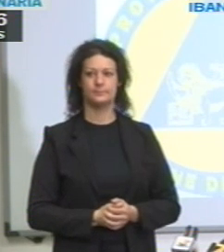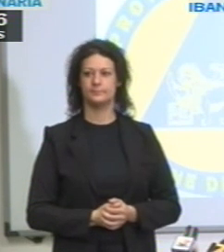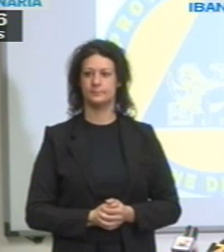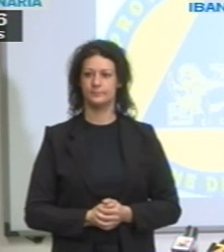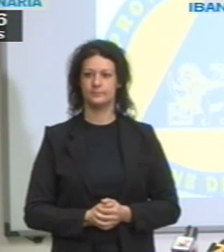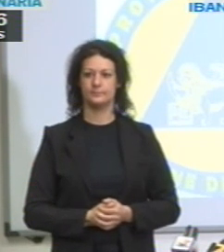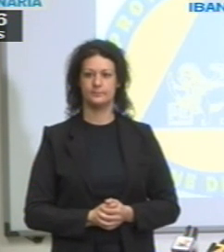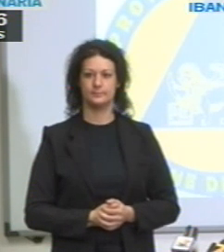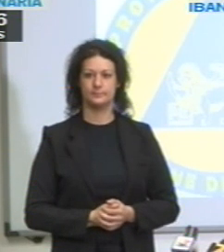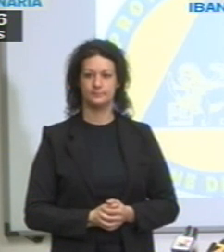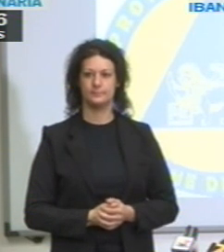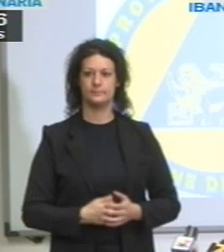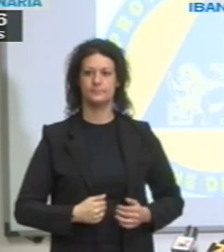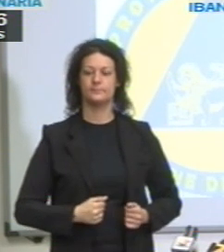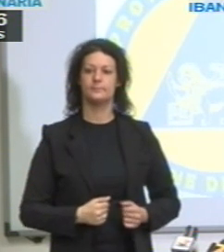Random.